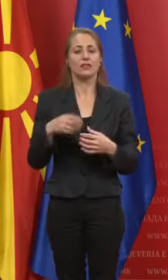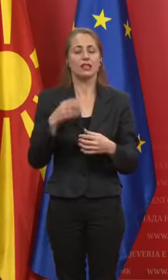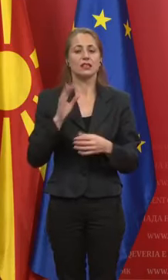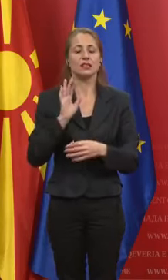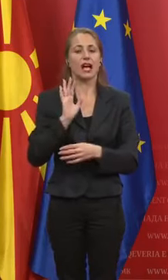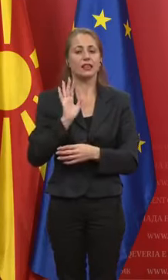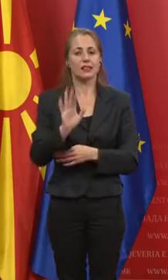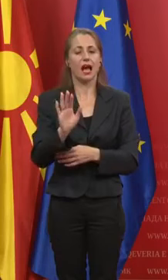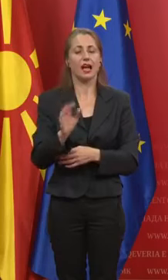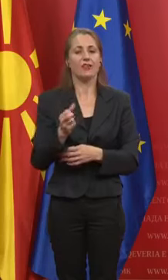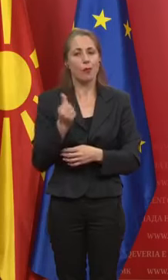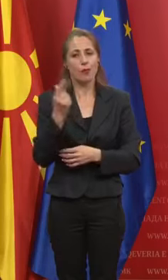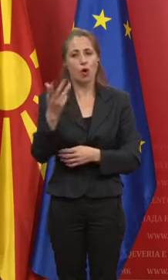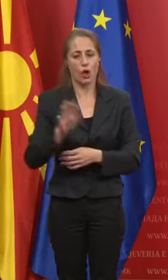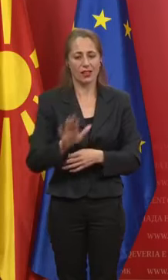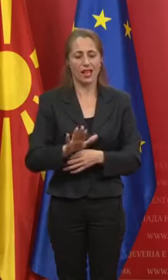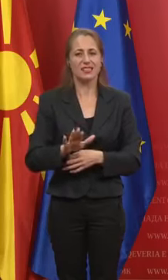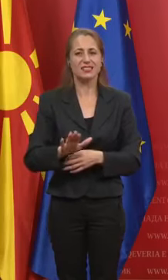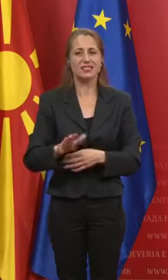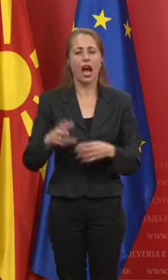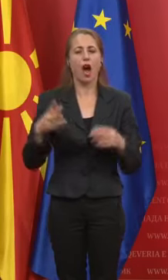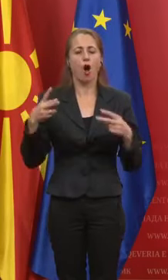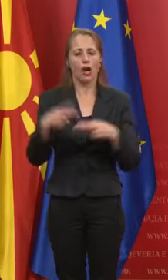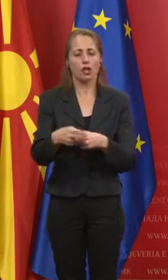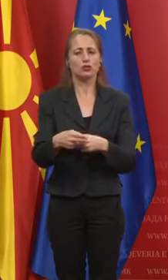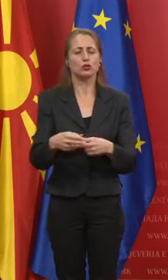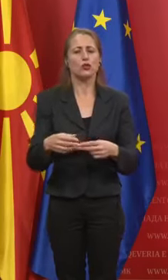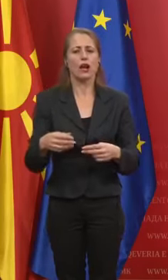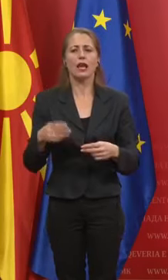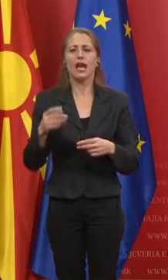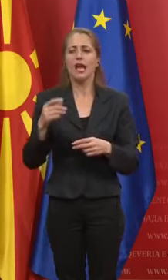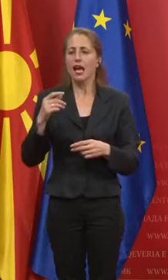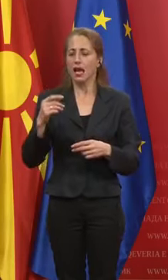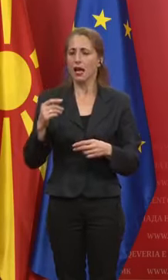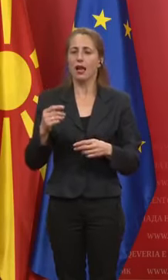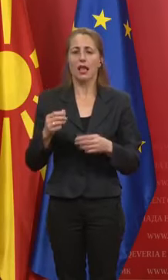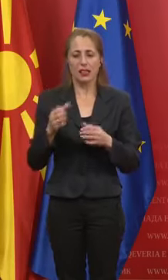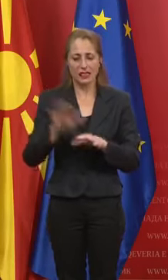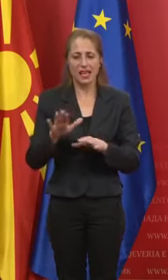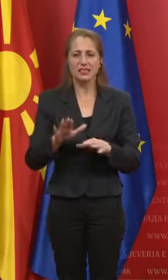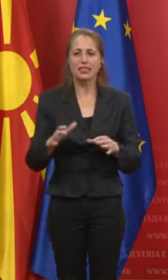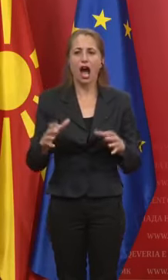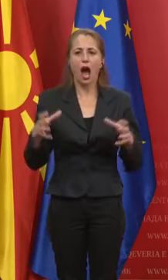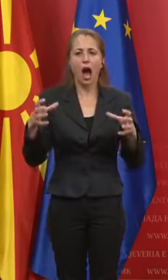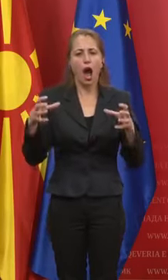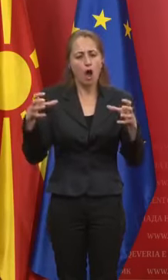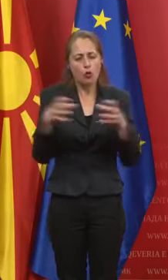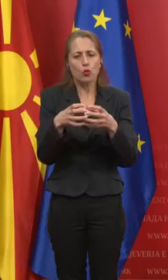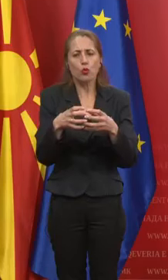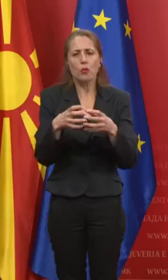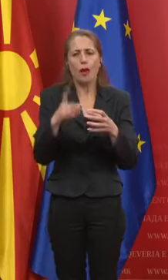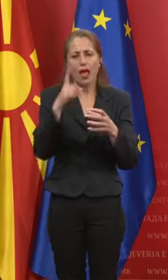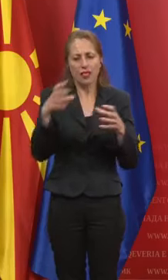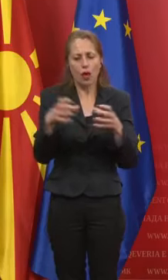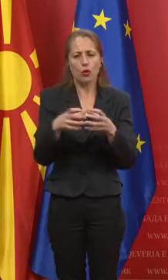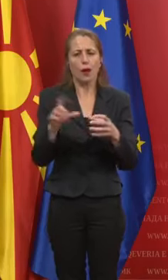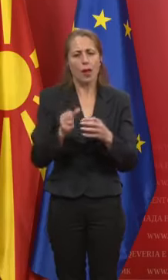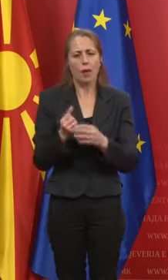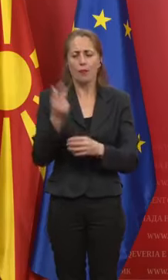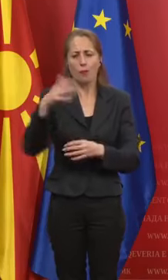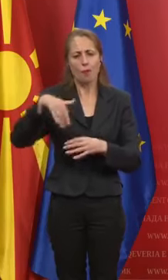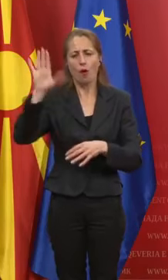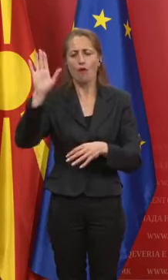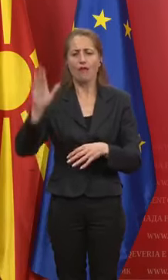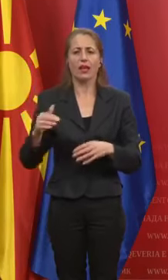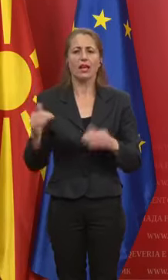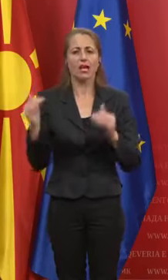беше бројката на деца, односно ограничување на бројката на деца со физичко присуство во училиштето. При тоа и сега треба да има согласност